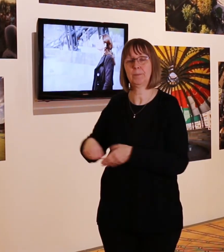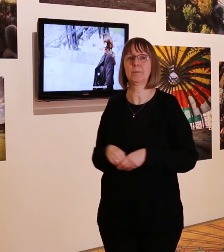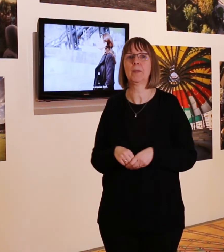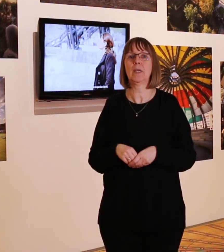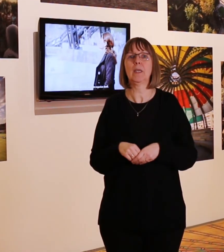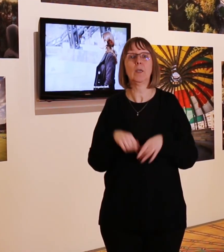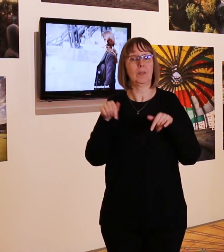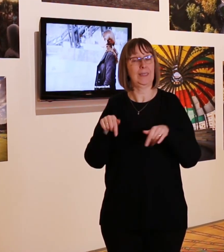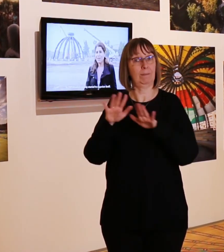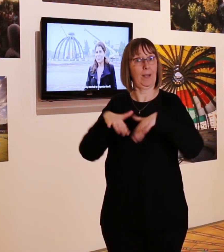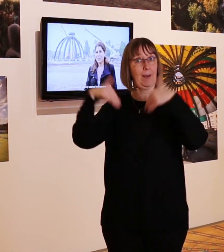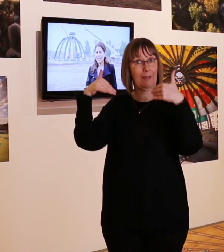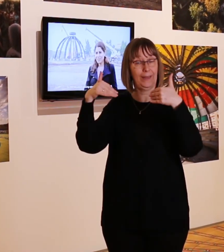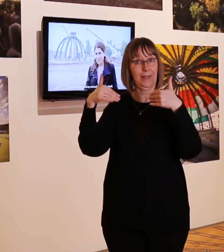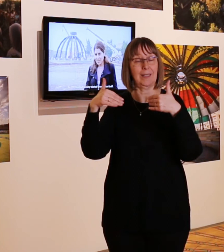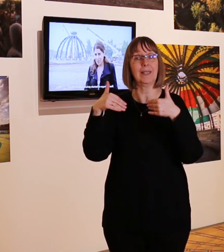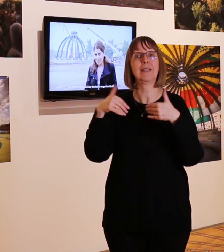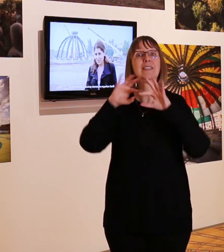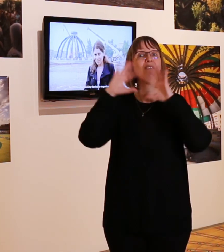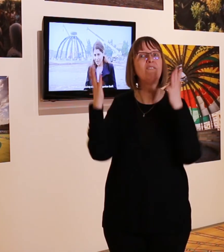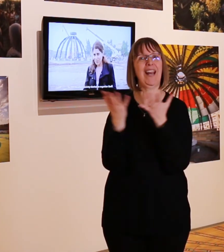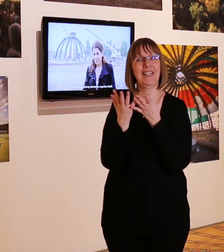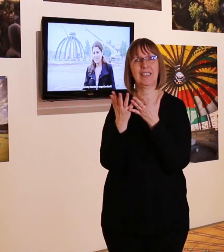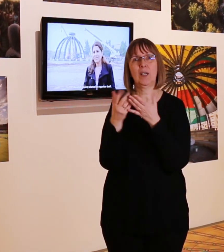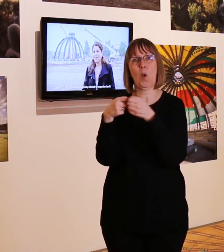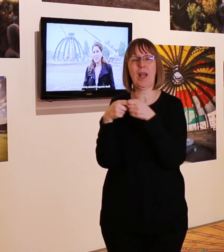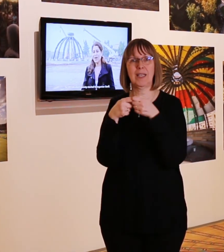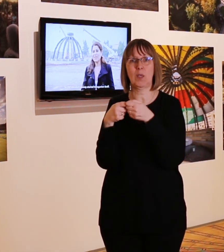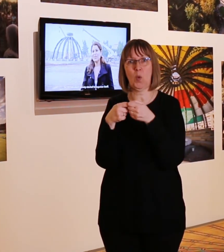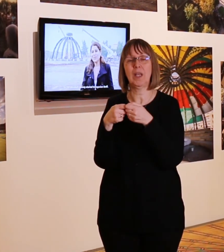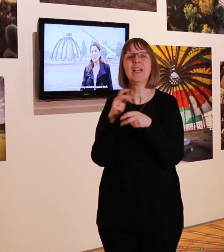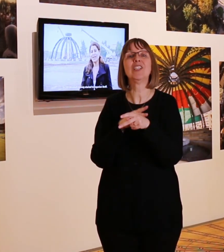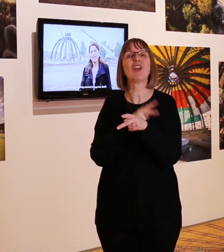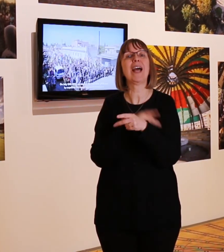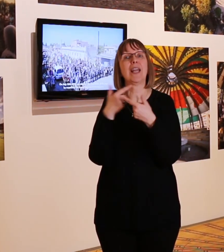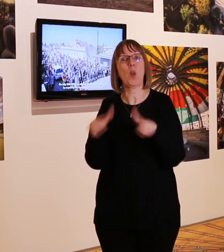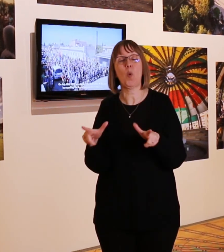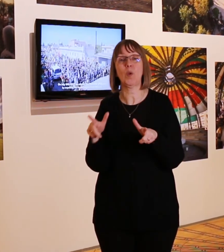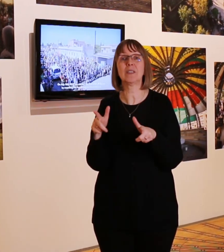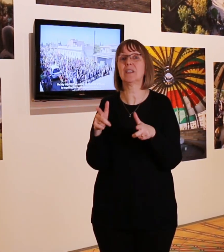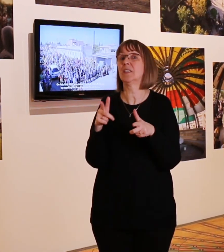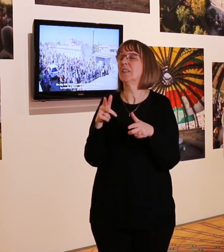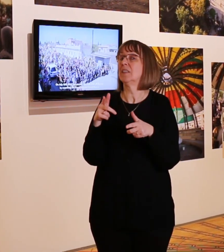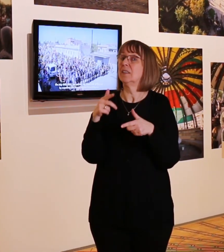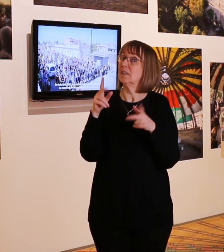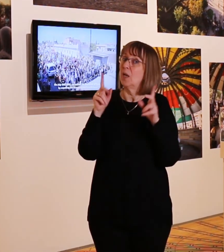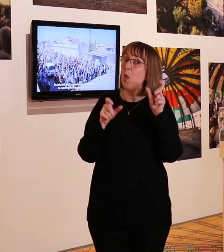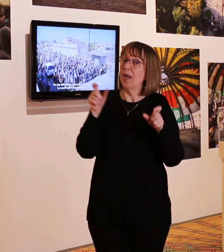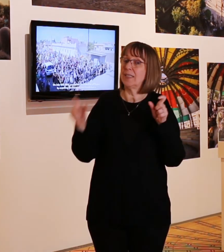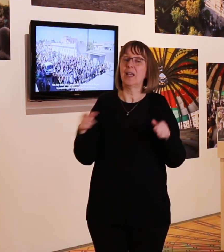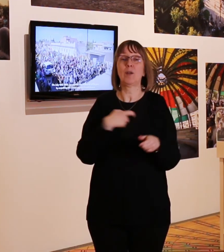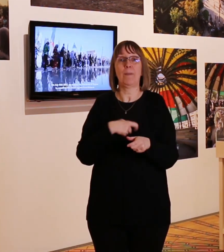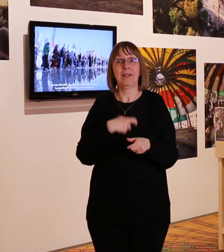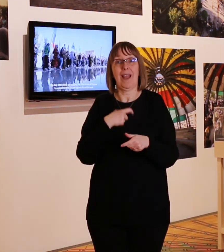In diesem Parlament, dem New World Summit, haben staatenlose Organisationen und Parteien die Möglichkeit, ihre Stimme